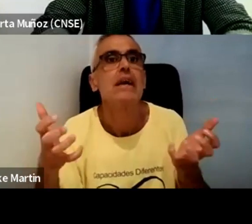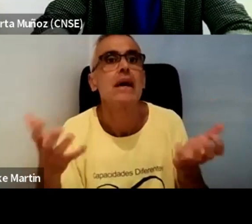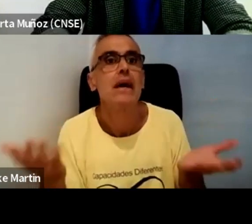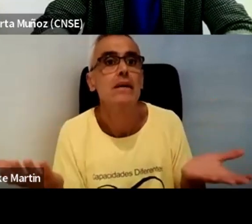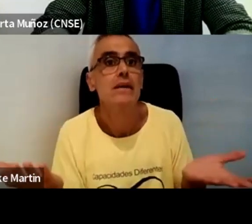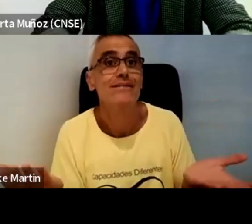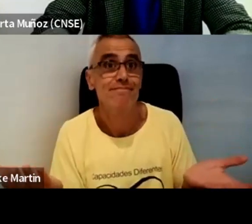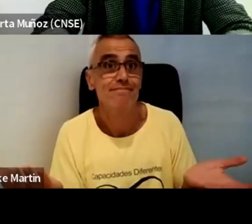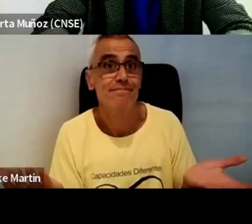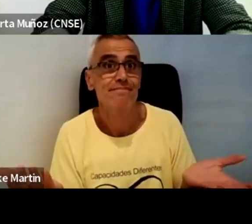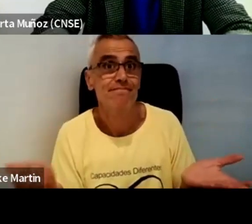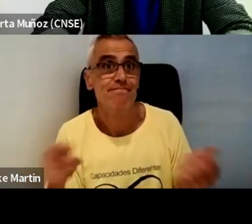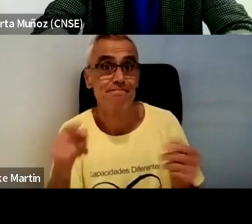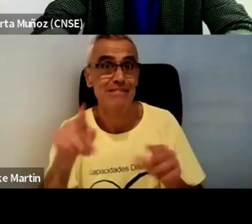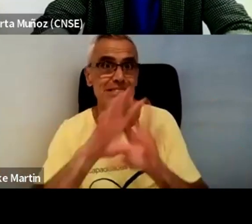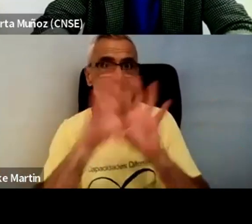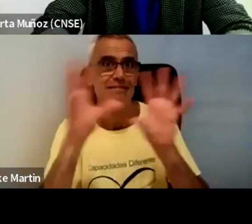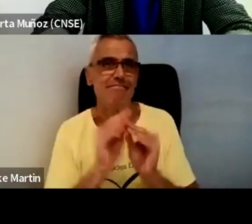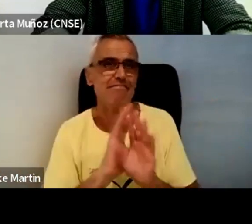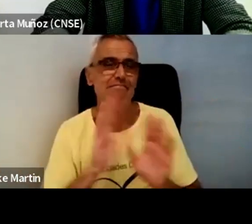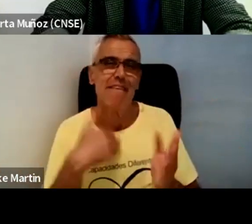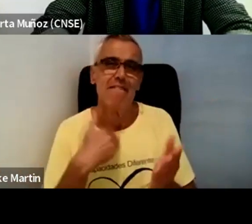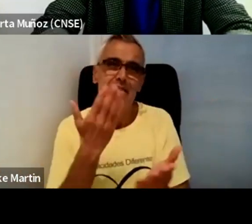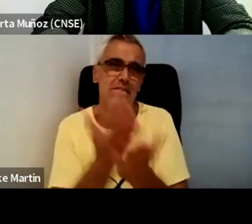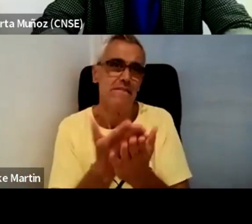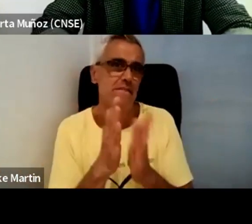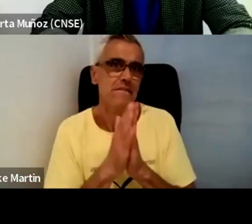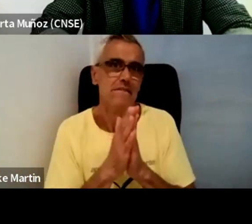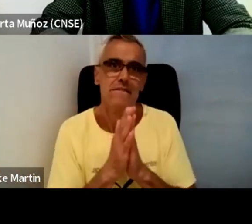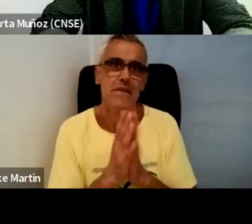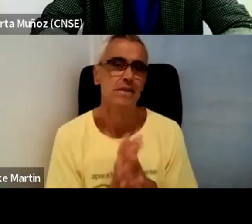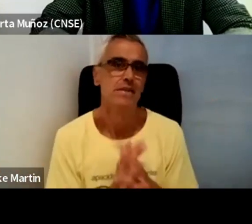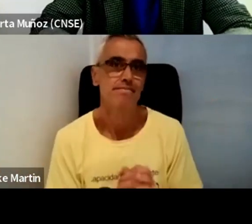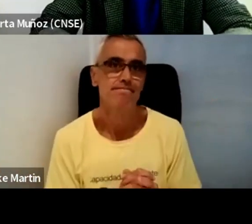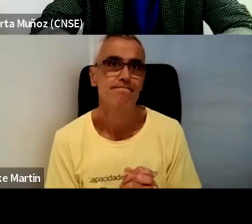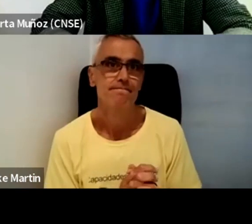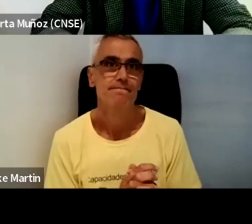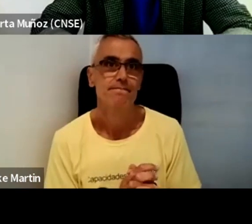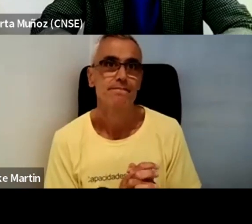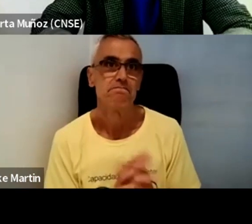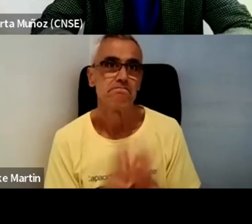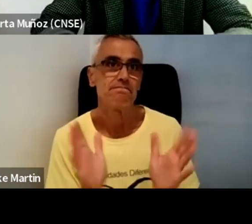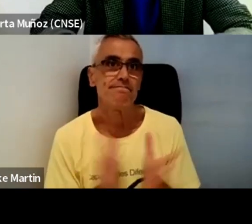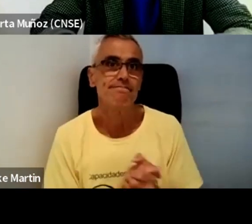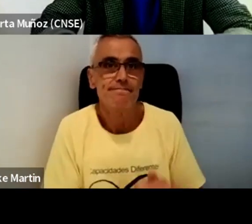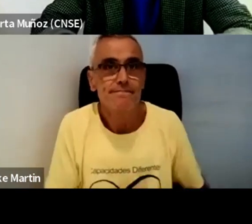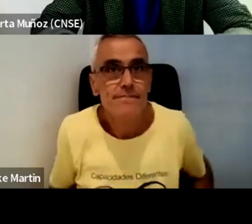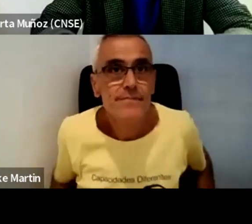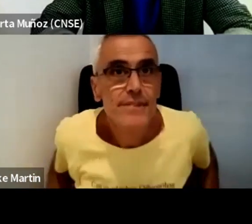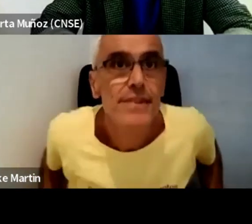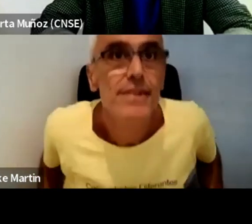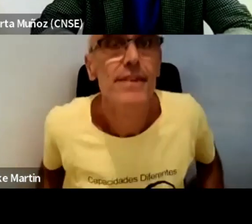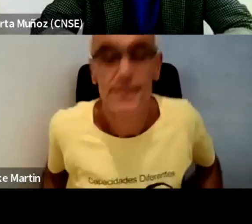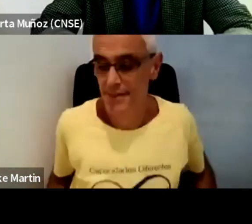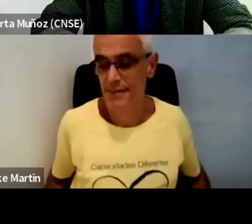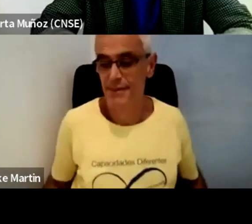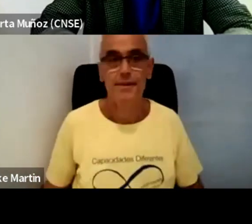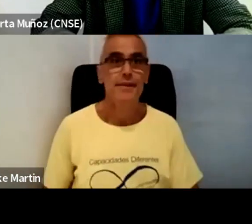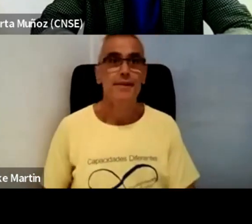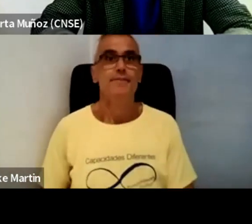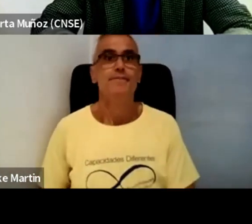intérpretes o mediadores o no, si es el caso en concreto. Me gustaría que esto se tuviese en cuenta. Y nada